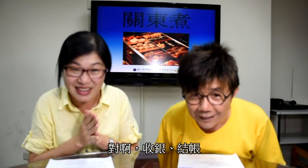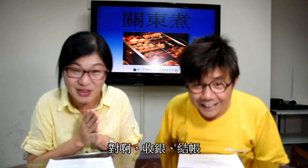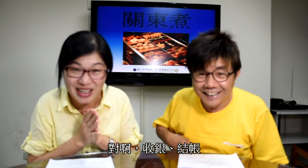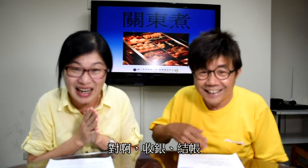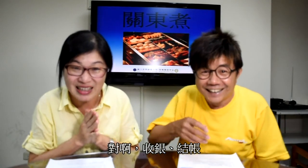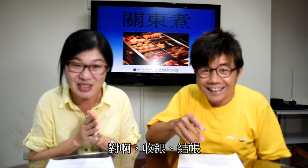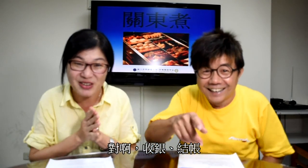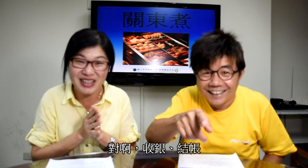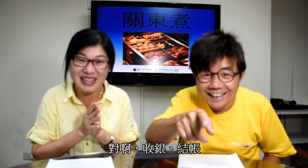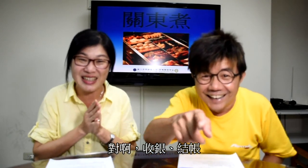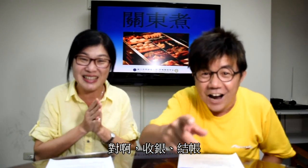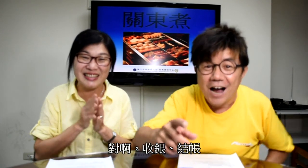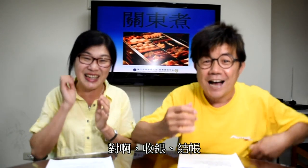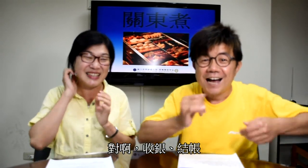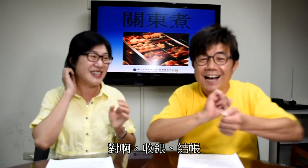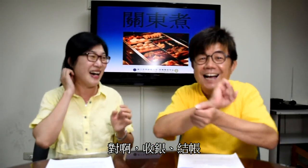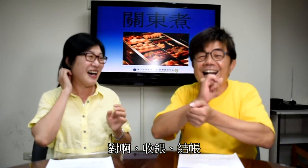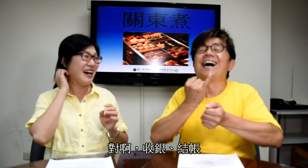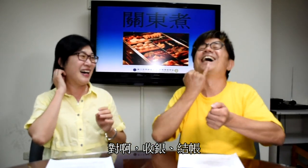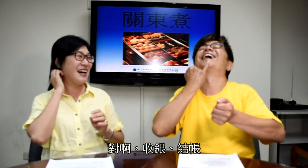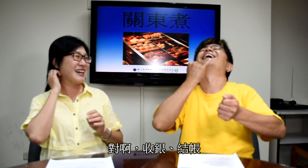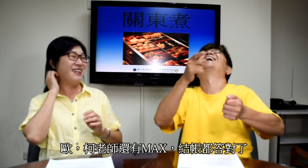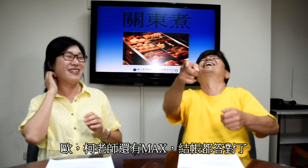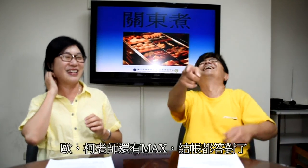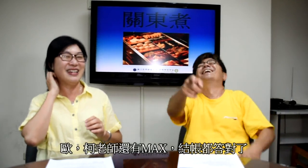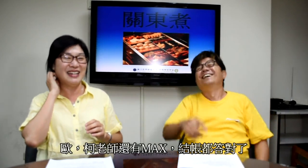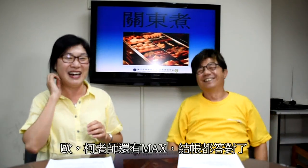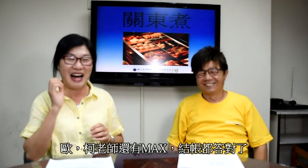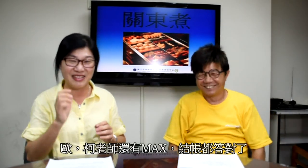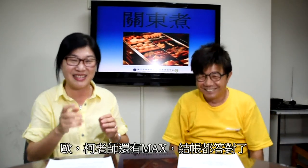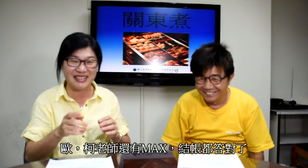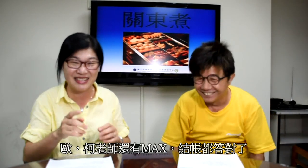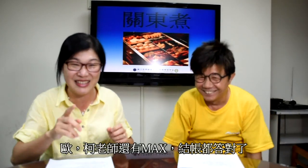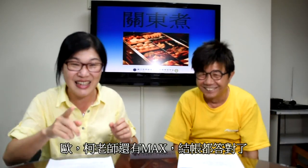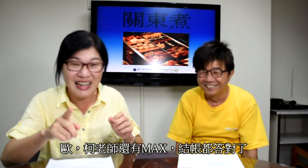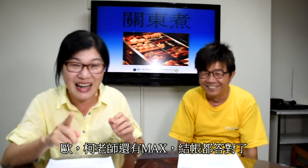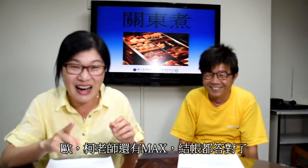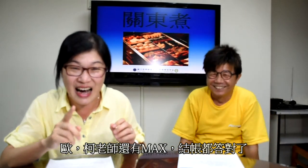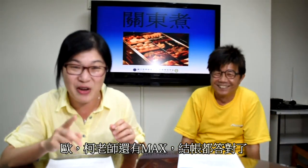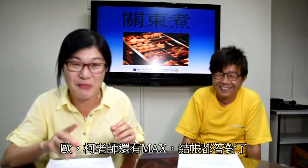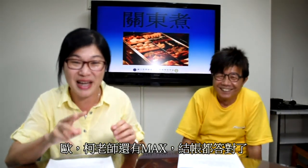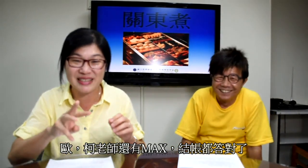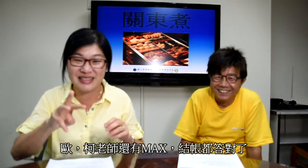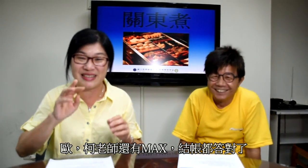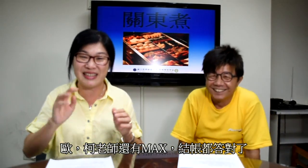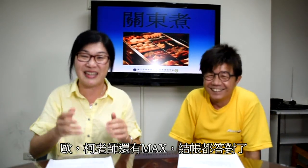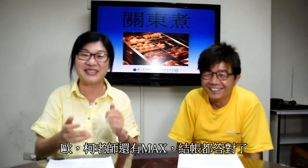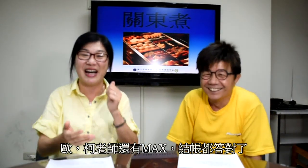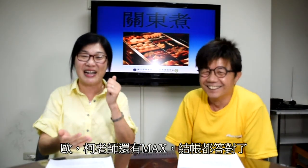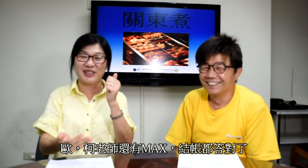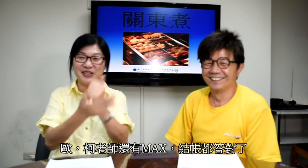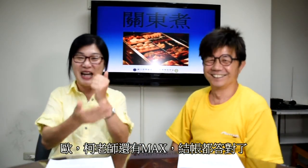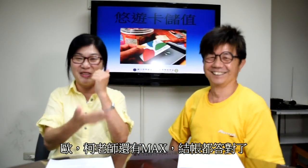对啊，收银结账哦，柯老师好，还有 Max 结账都答对